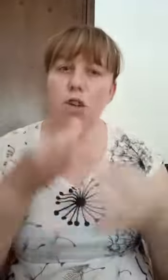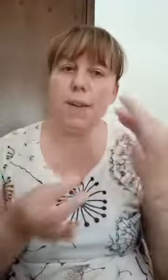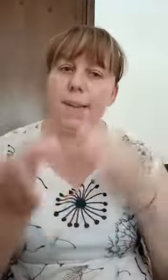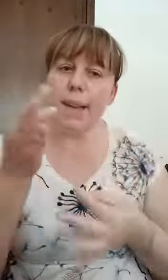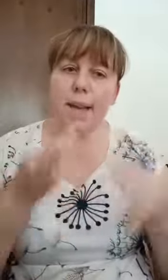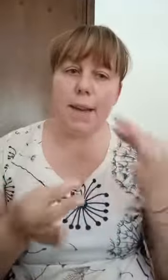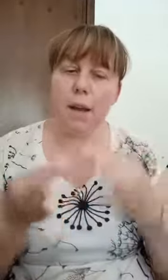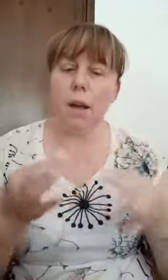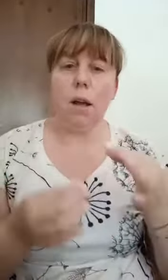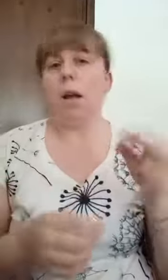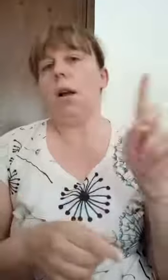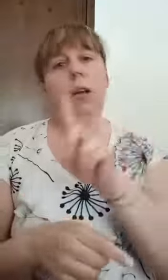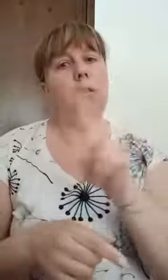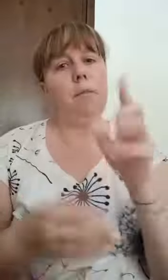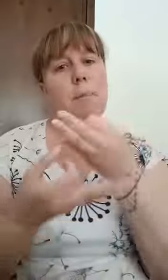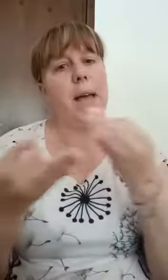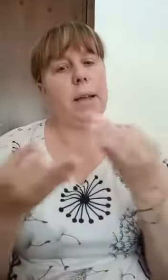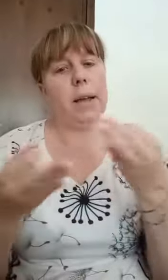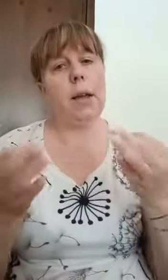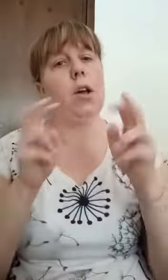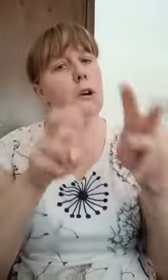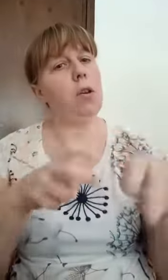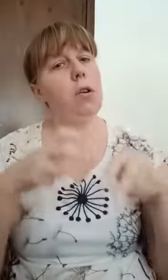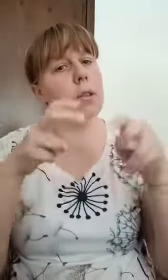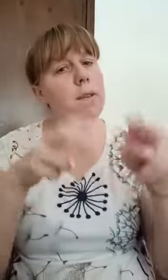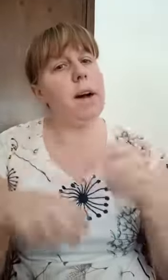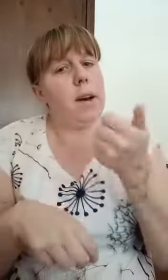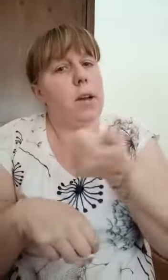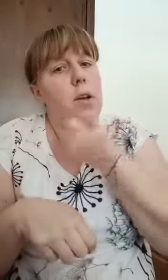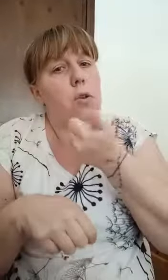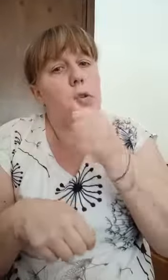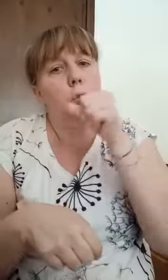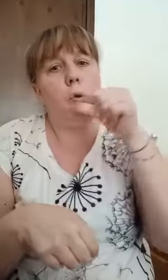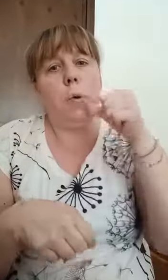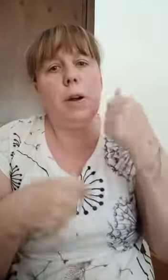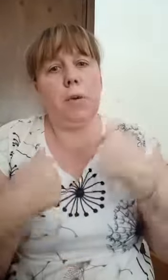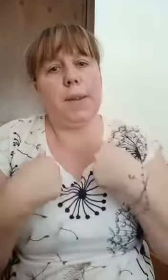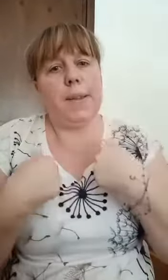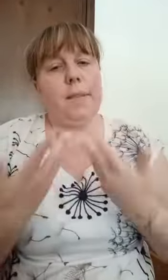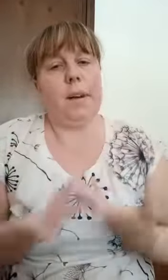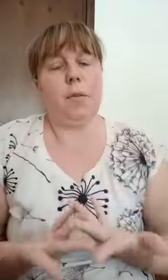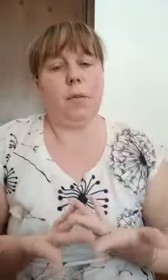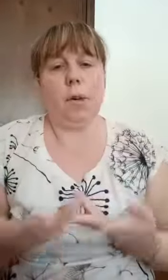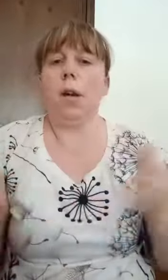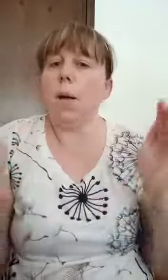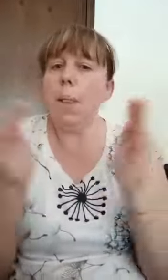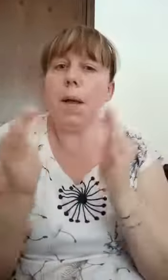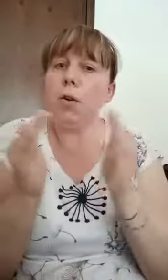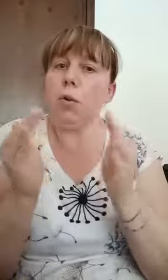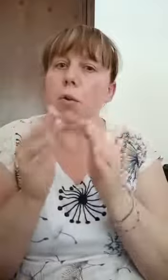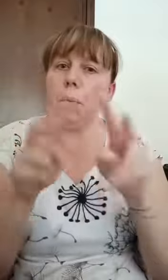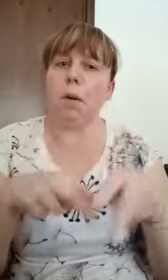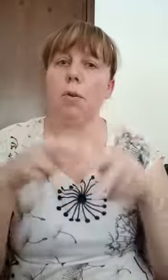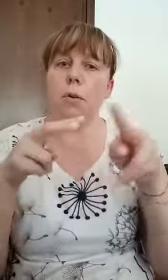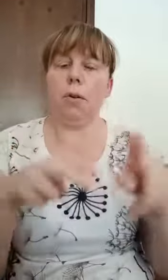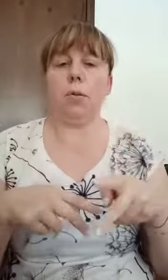insegna che non va bene coltivare solo quello che serve a noi nel nostro piccolo orto